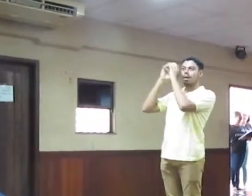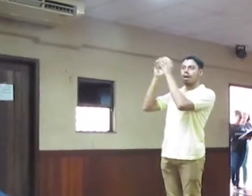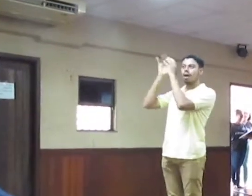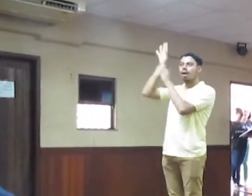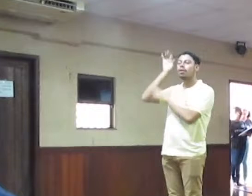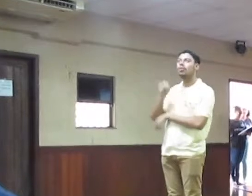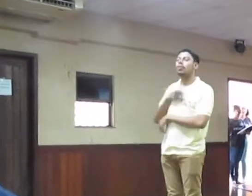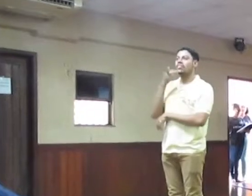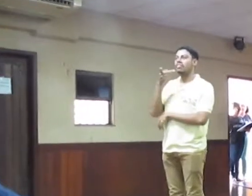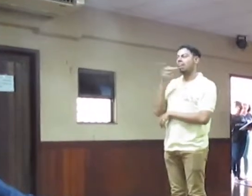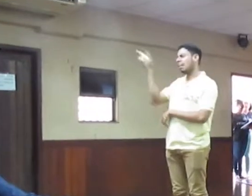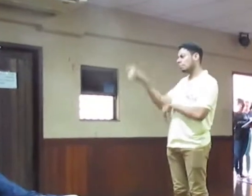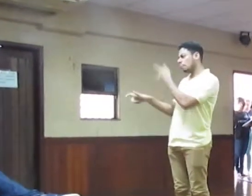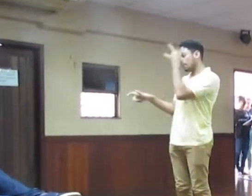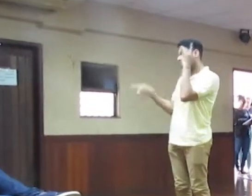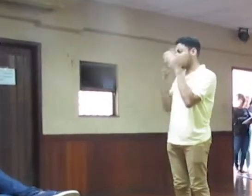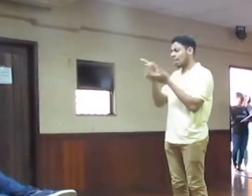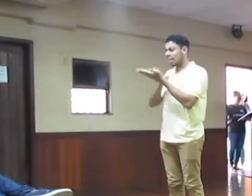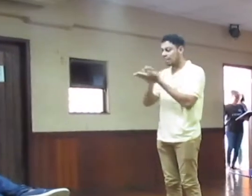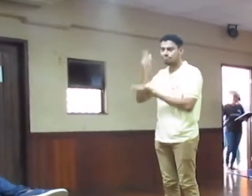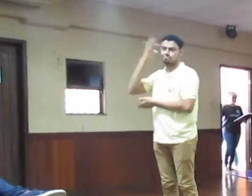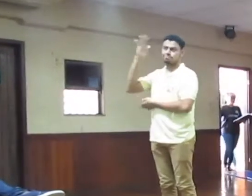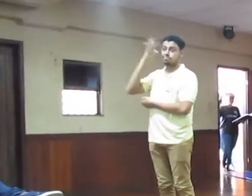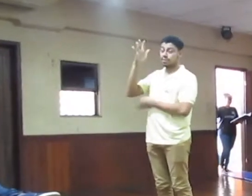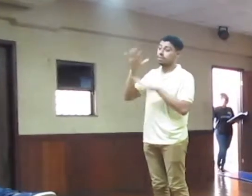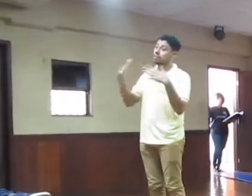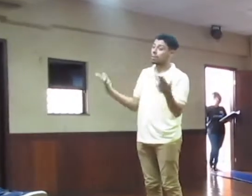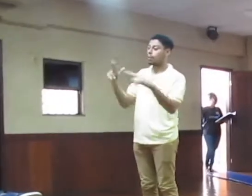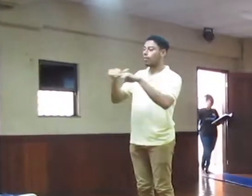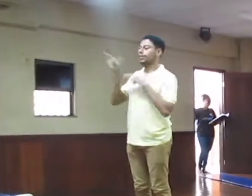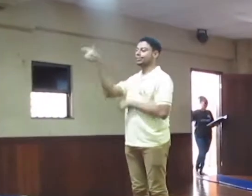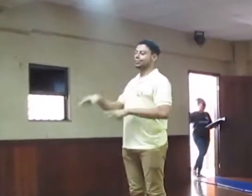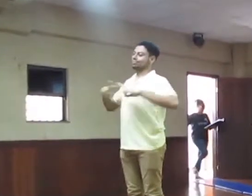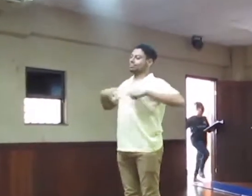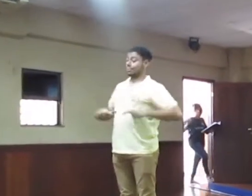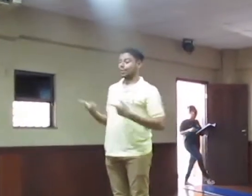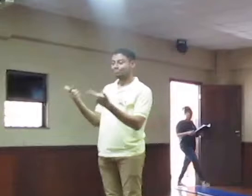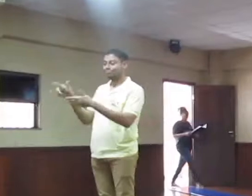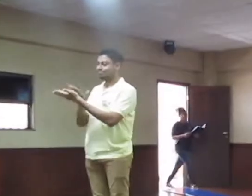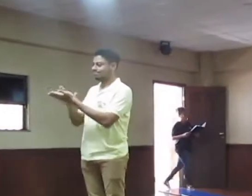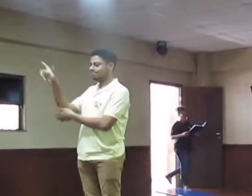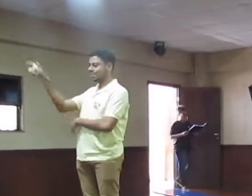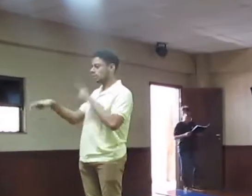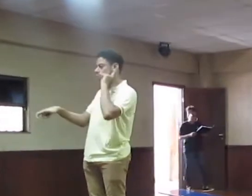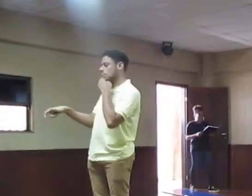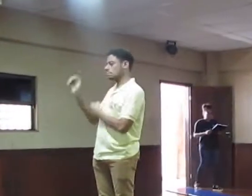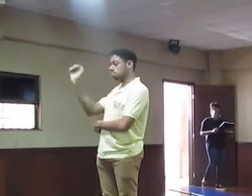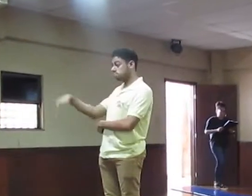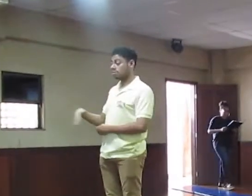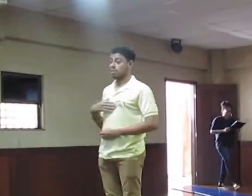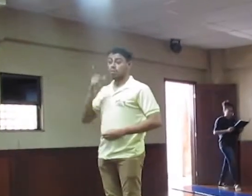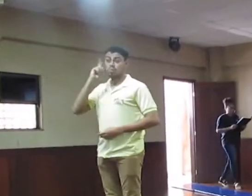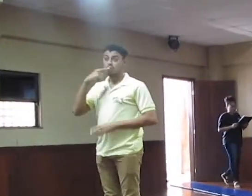Logo, quem não falava, não pensava, portanto, não era humano. Não tinha direito